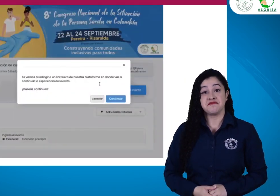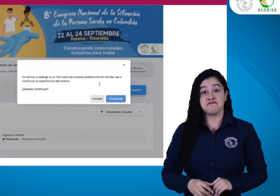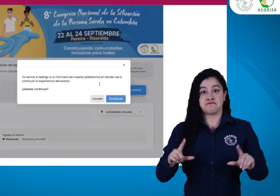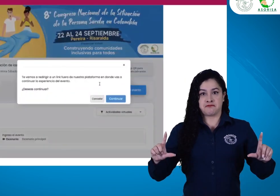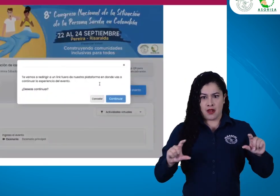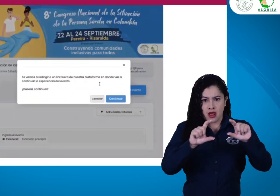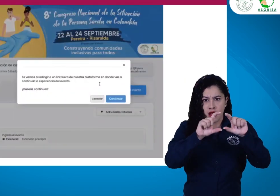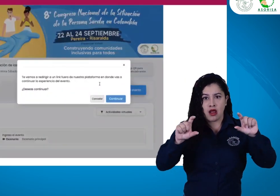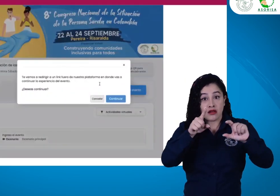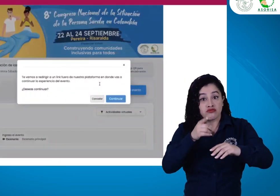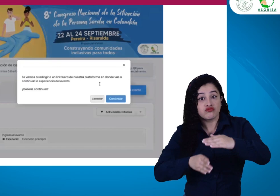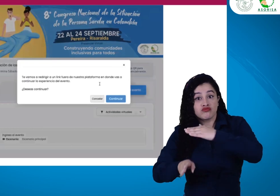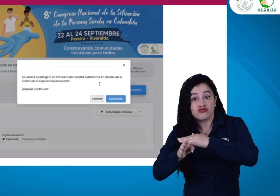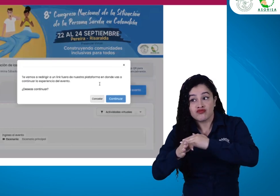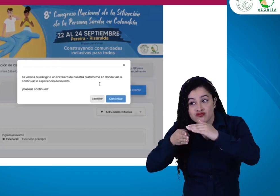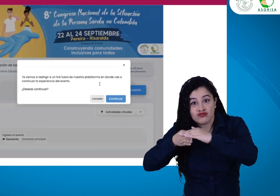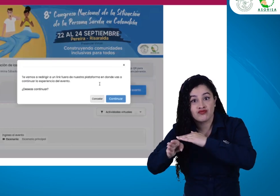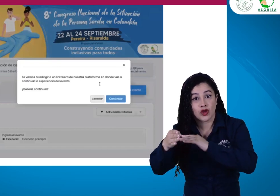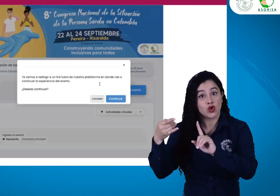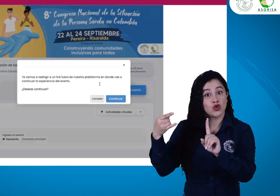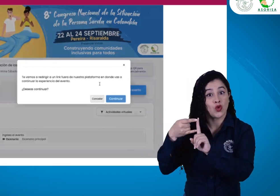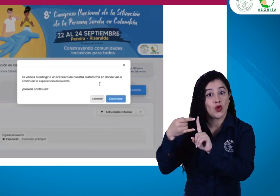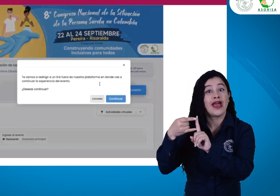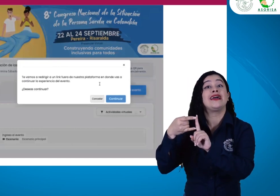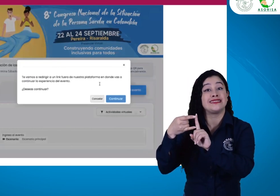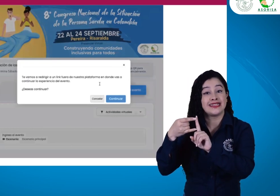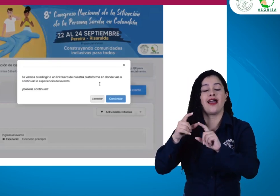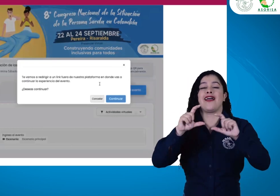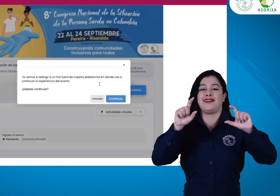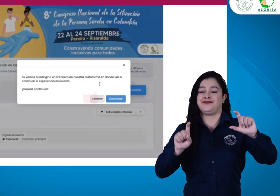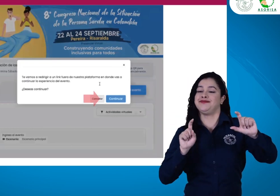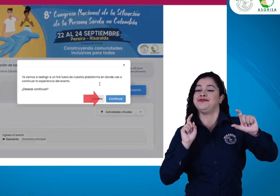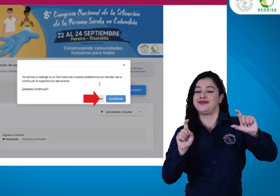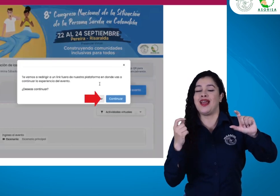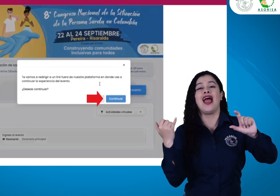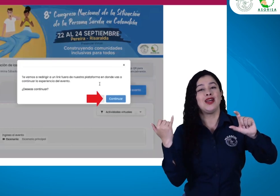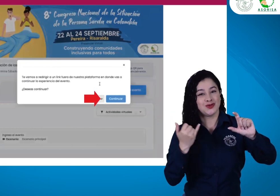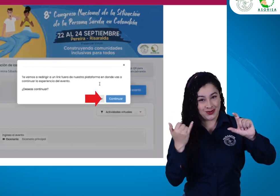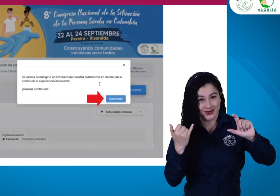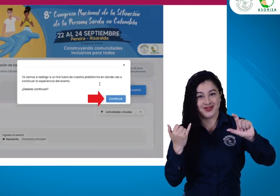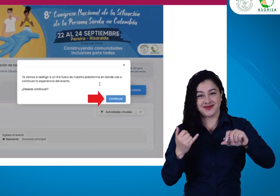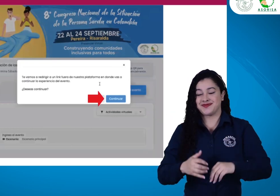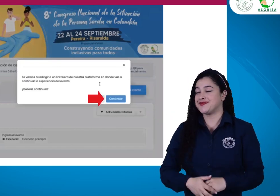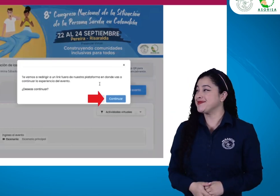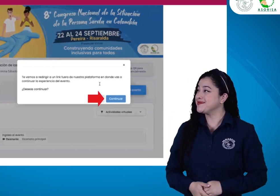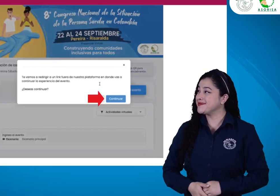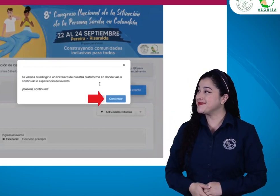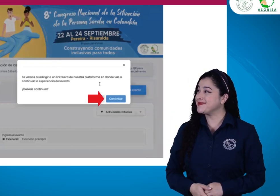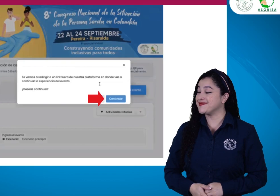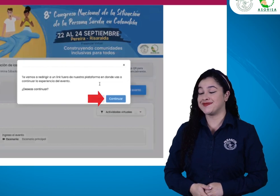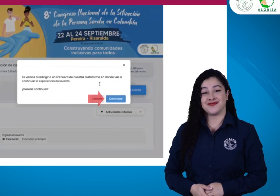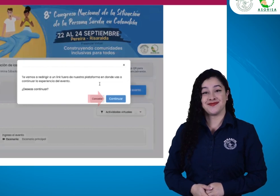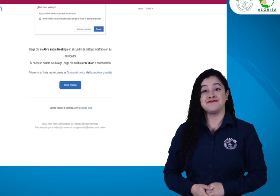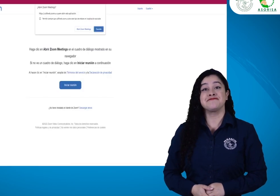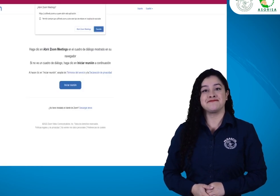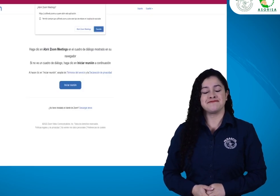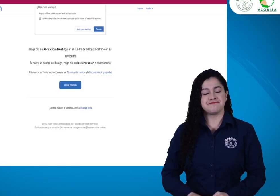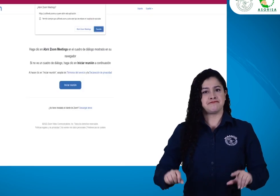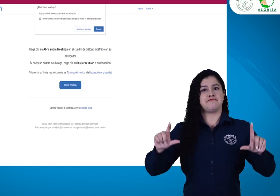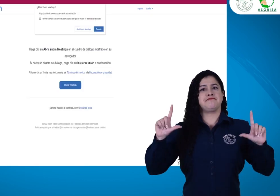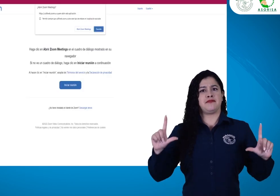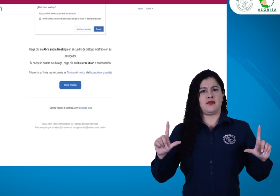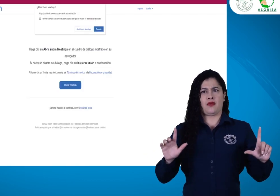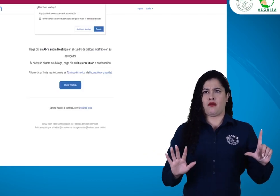Se abrirá otra ventana para poder seguir con el proceso si ya quieres ingresar por zoom debes hacer clic en el botón azul